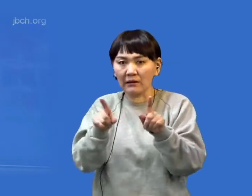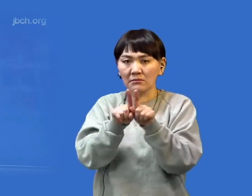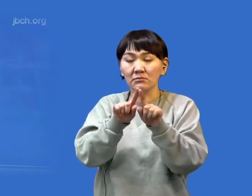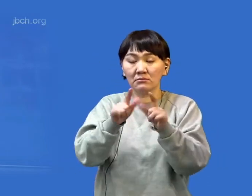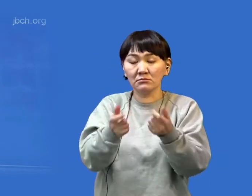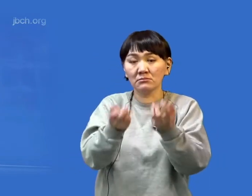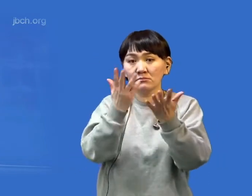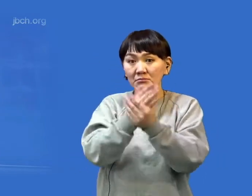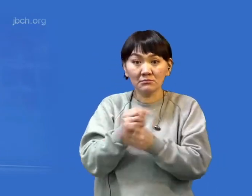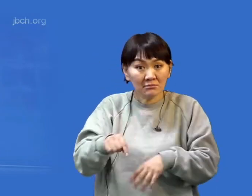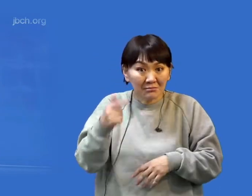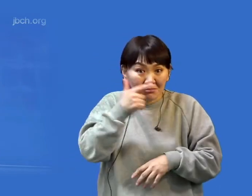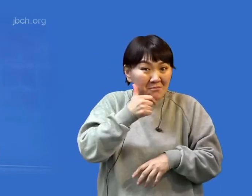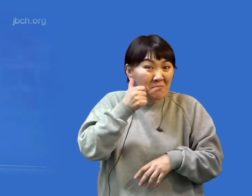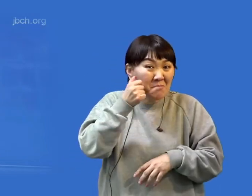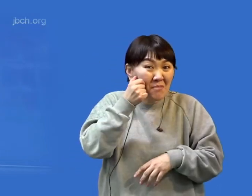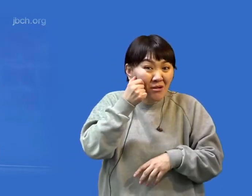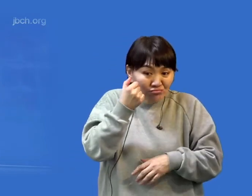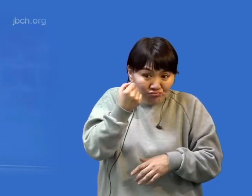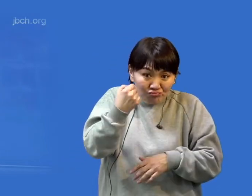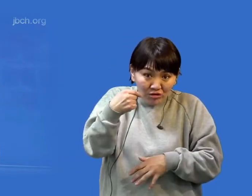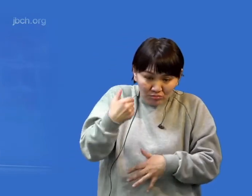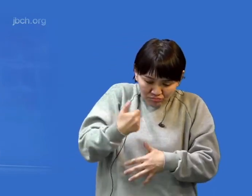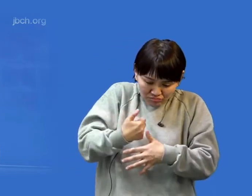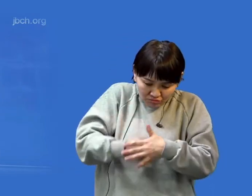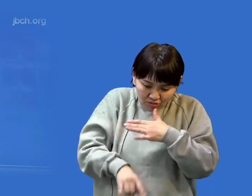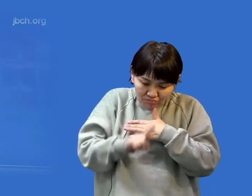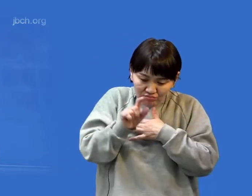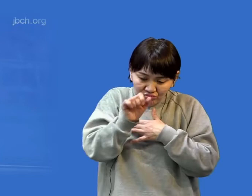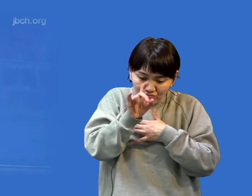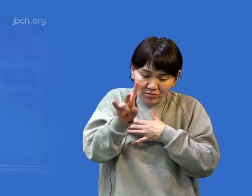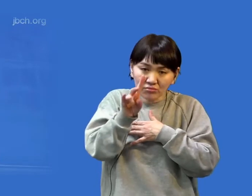Энэ бол махуудын өнөөх төрлөх зан чанар.